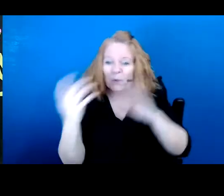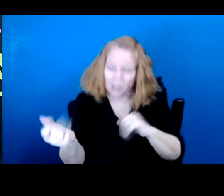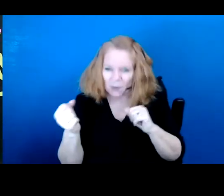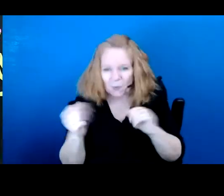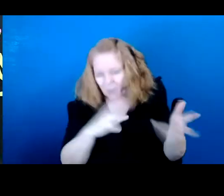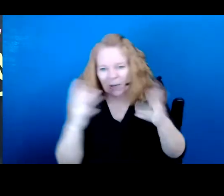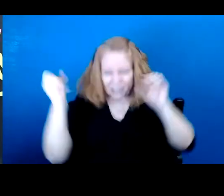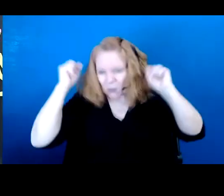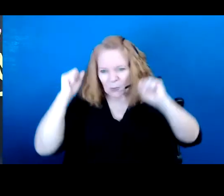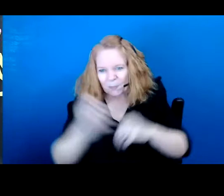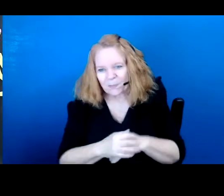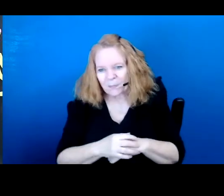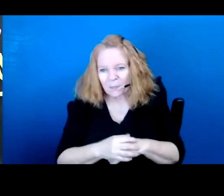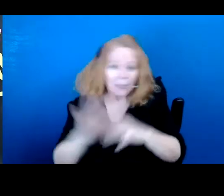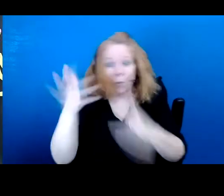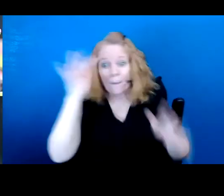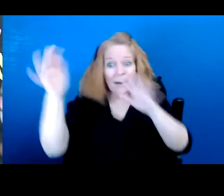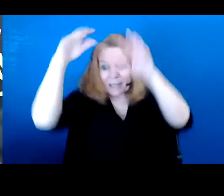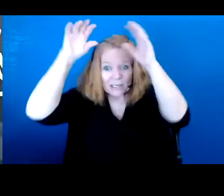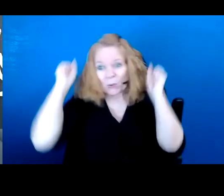tu actitud